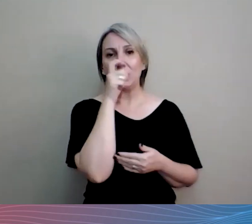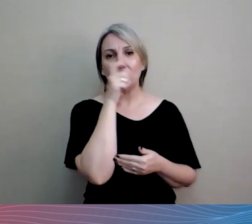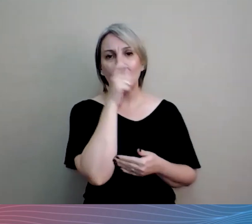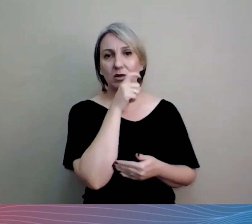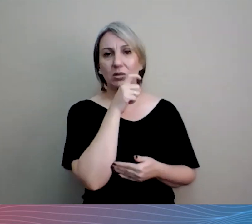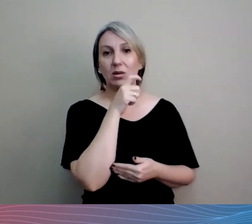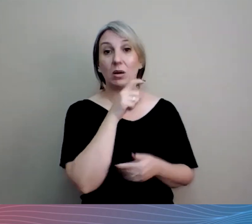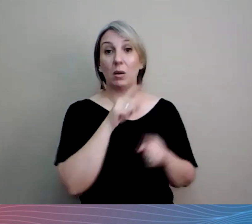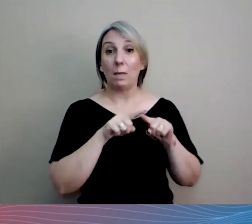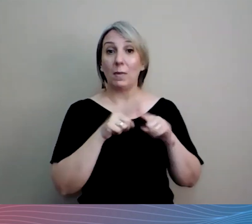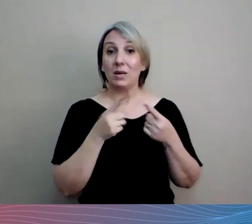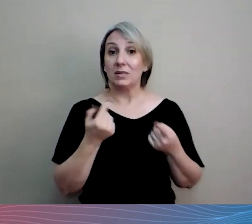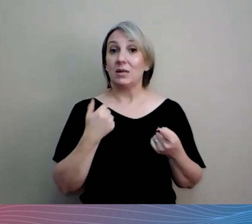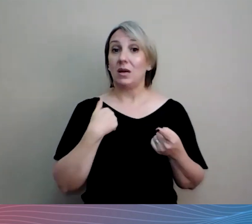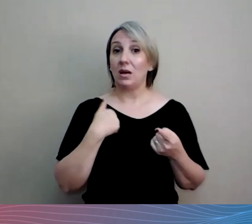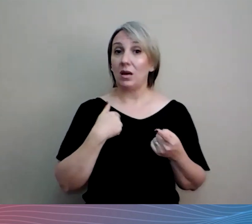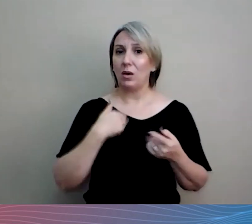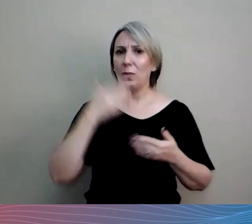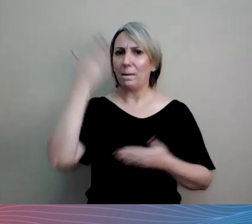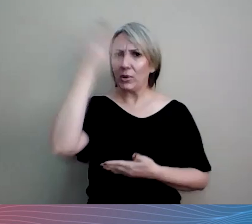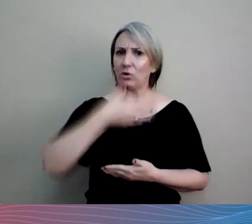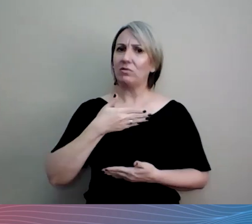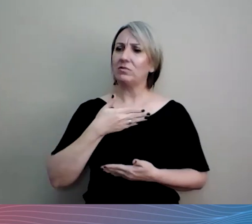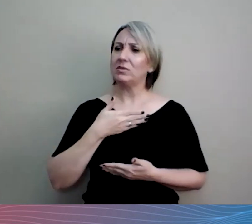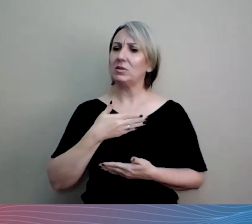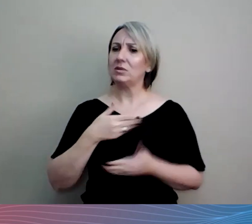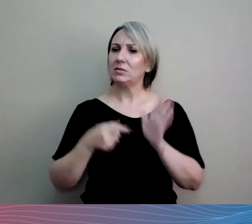pessoa, mostrei para essa pessoa que o